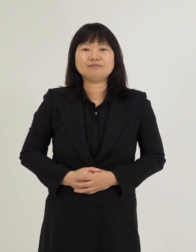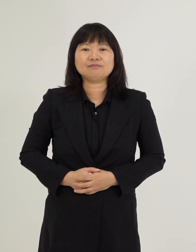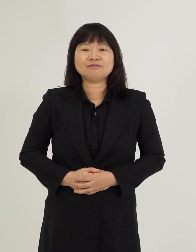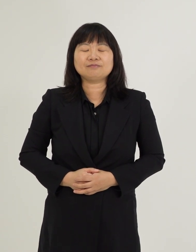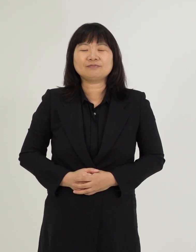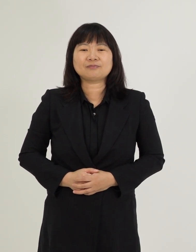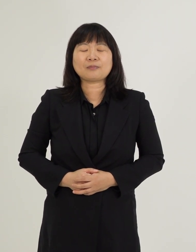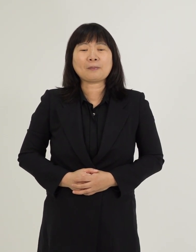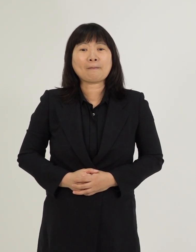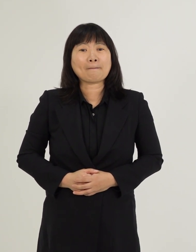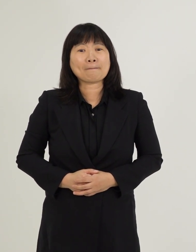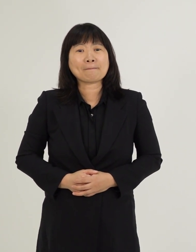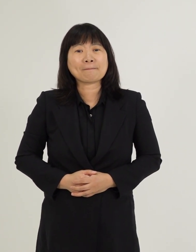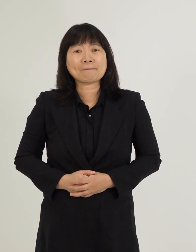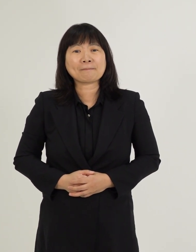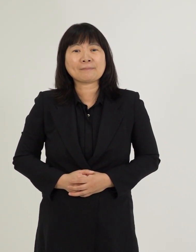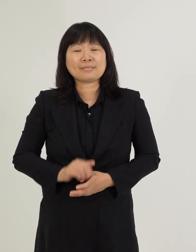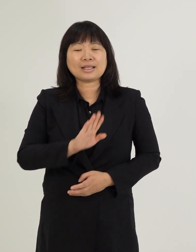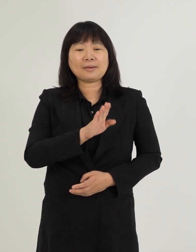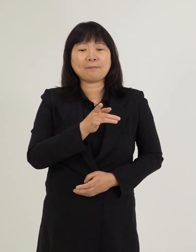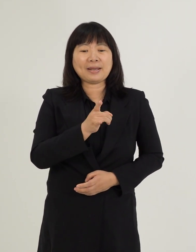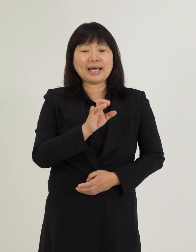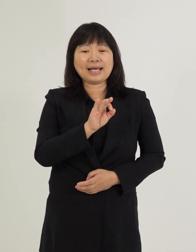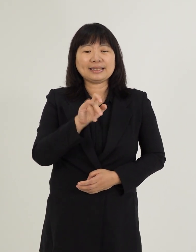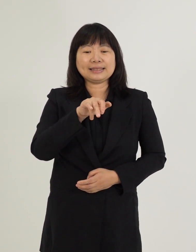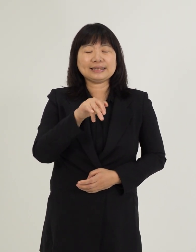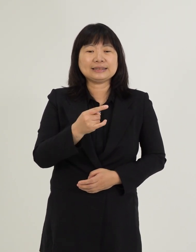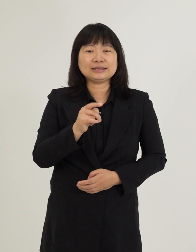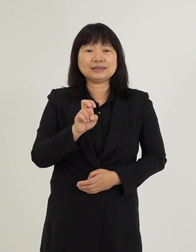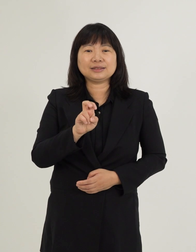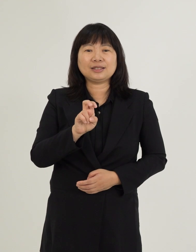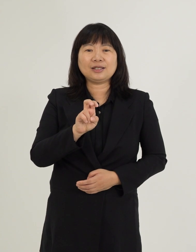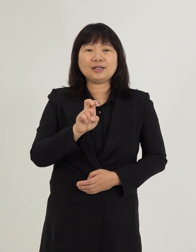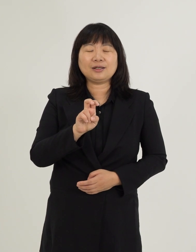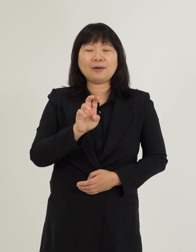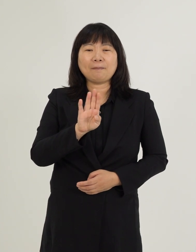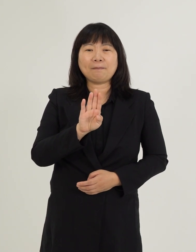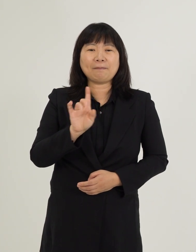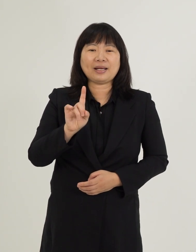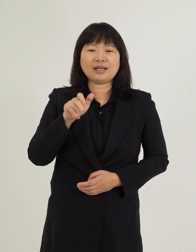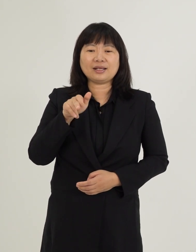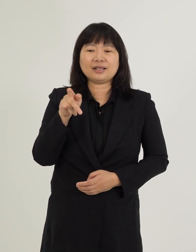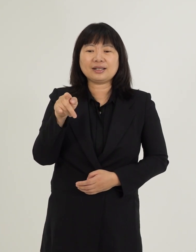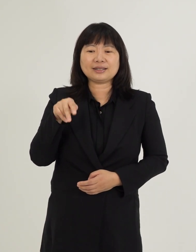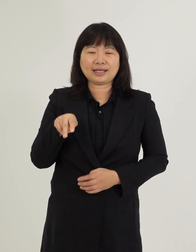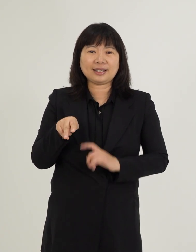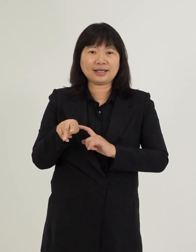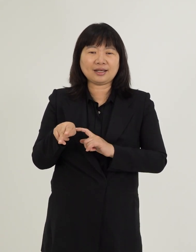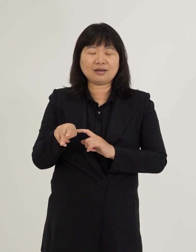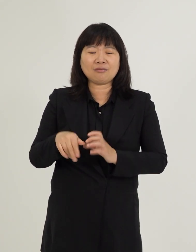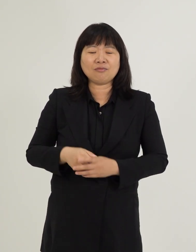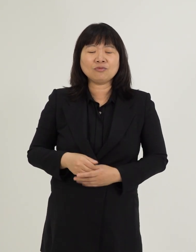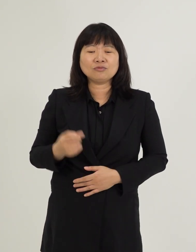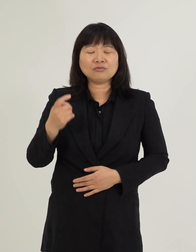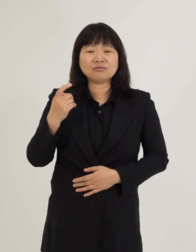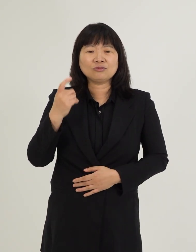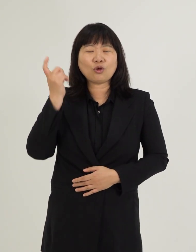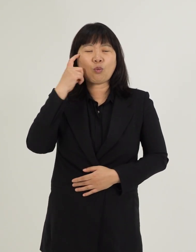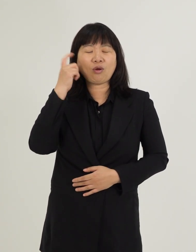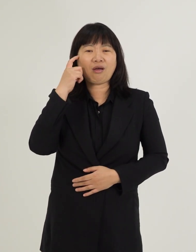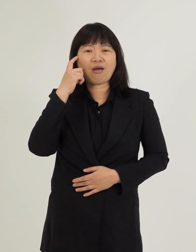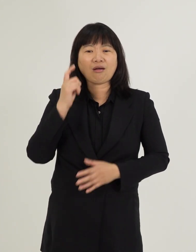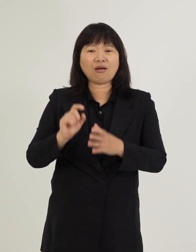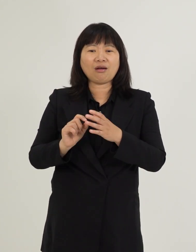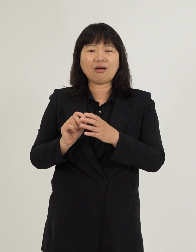조합된 언어죠. 베이트, 바케. 이게 왜 설이겠나요?